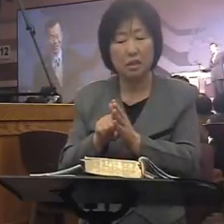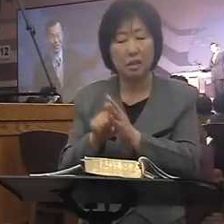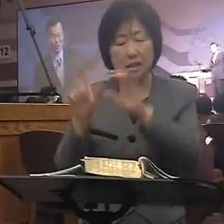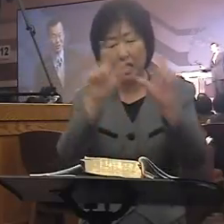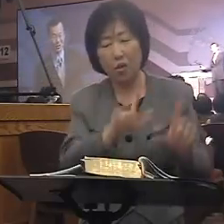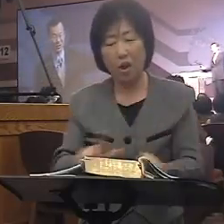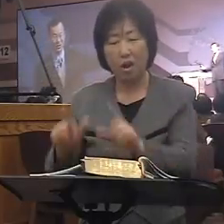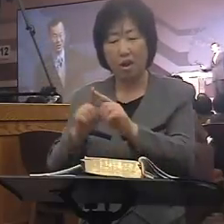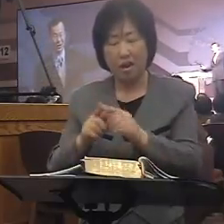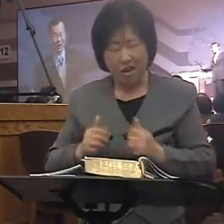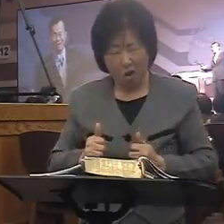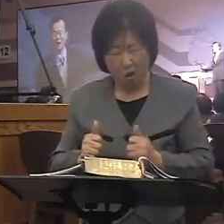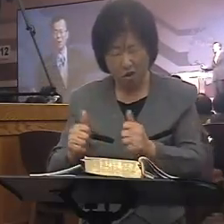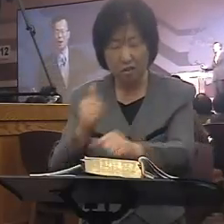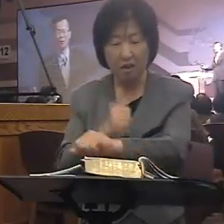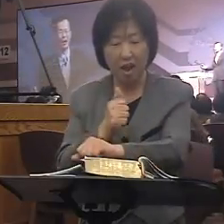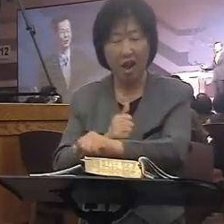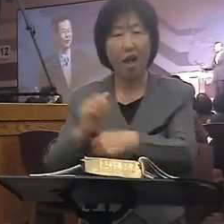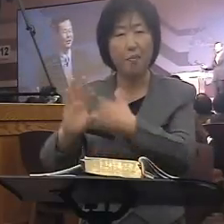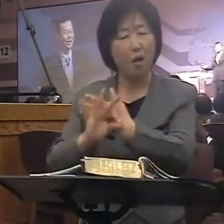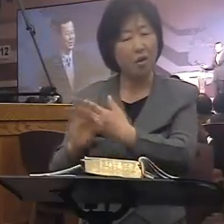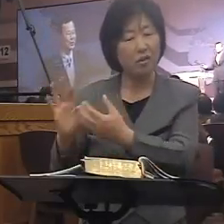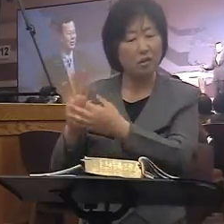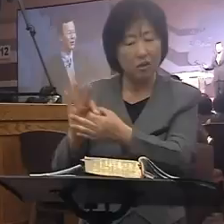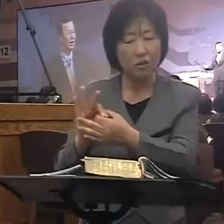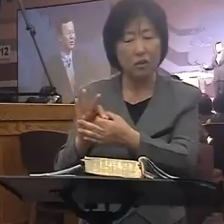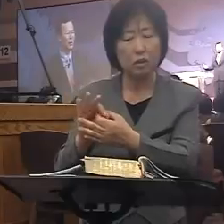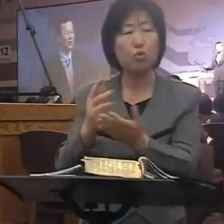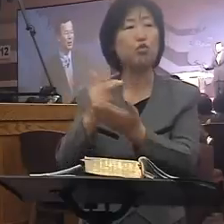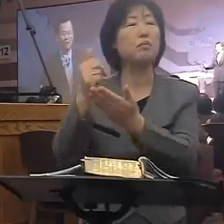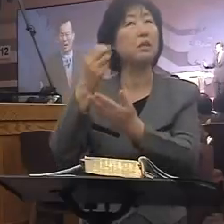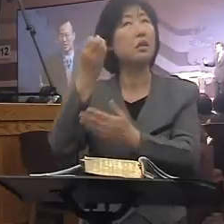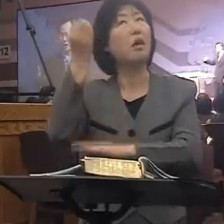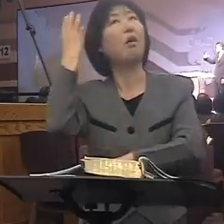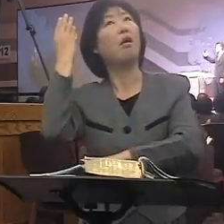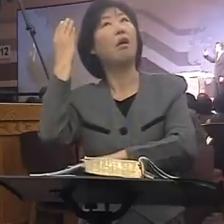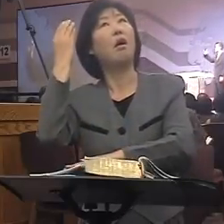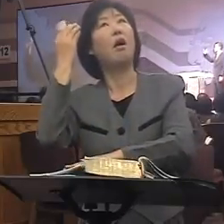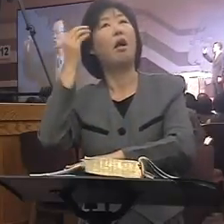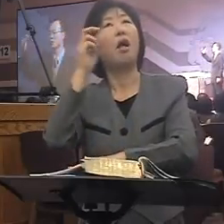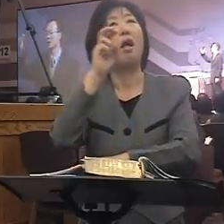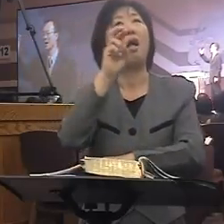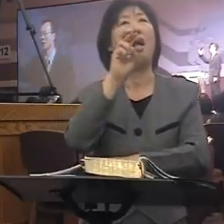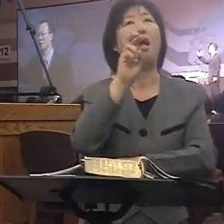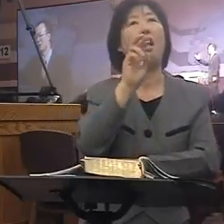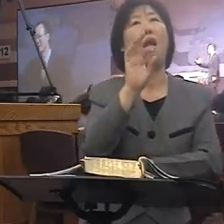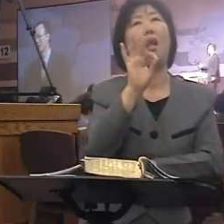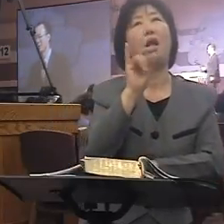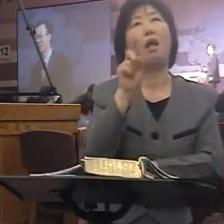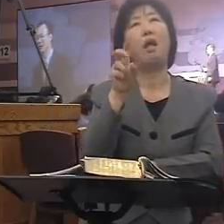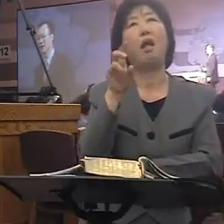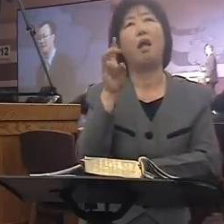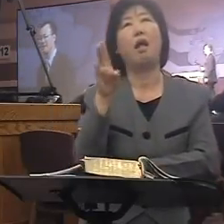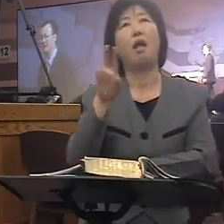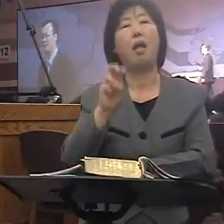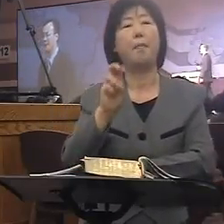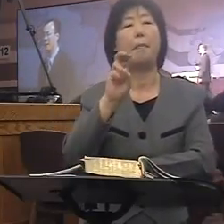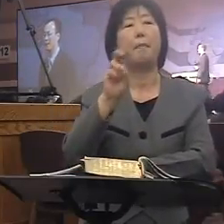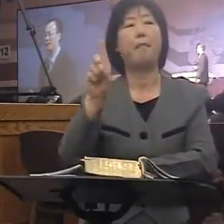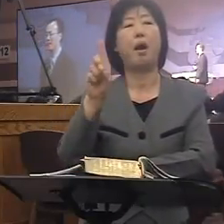잊어버릴 때가 있지 않습니까? 엠마오 마을로 가던 제자들 기억나시나요? 마지막 순간까지 주님을 따랐던 제자들입니다.